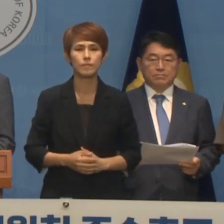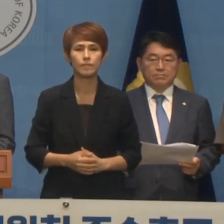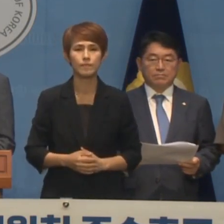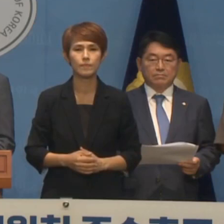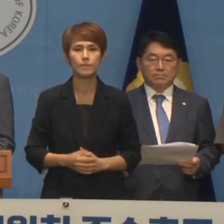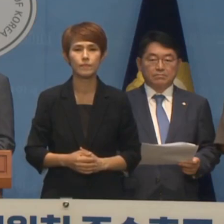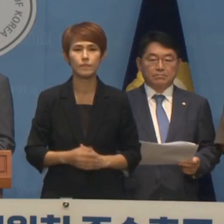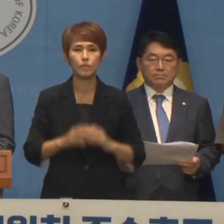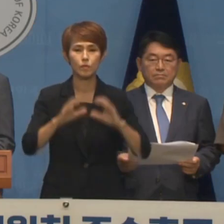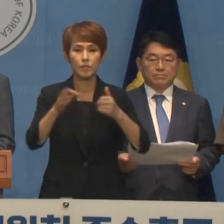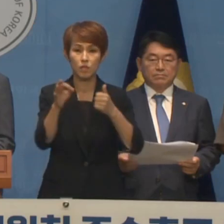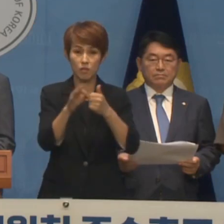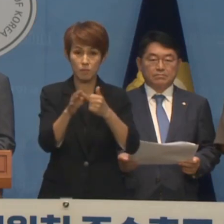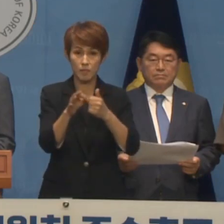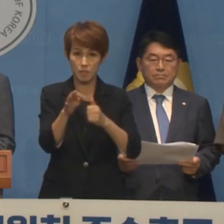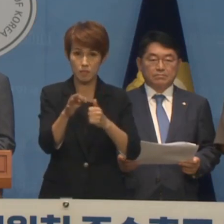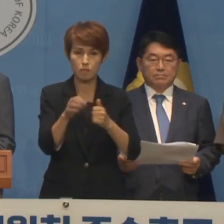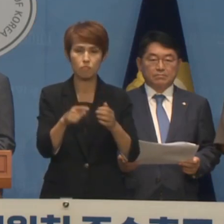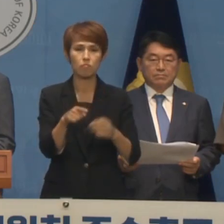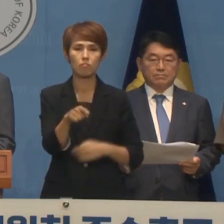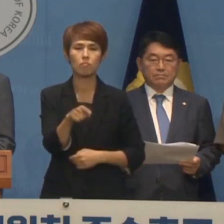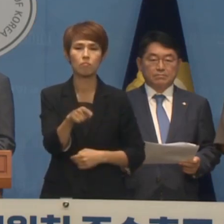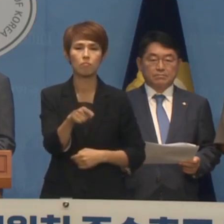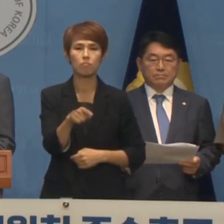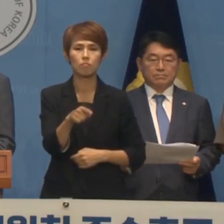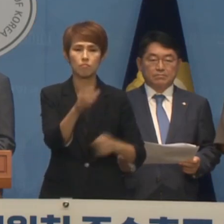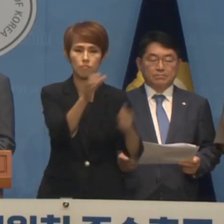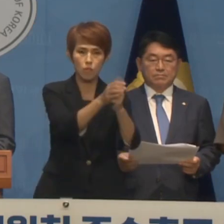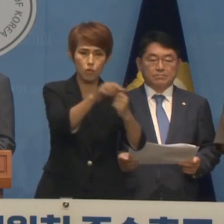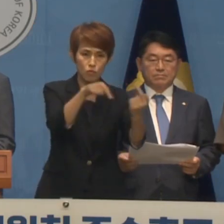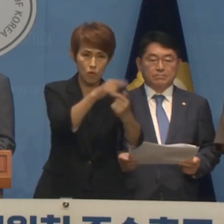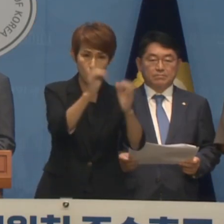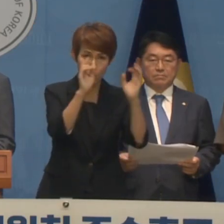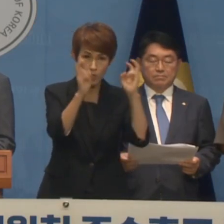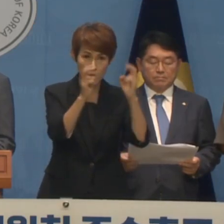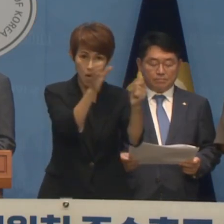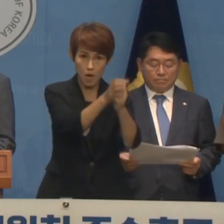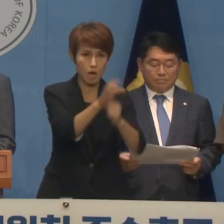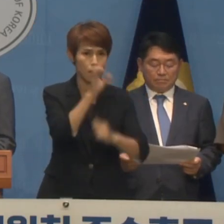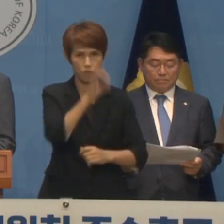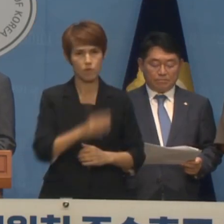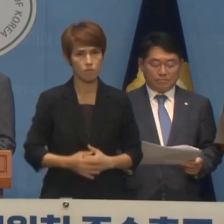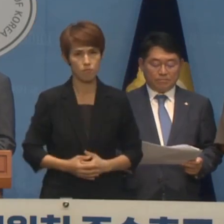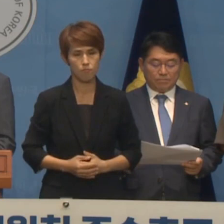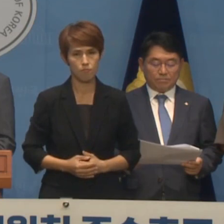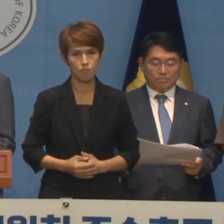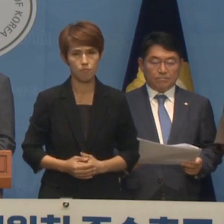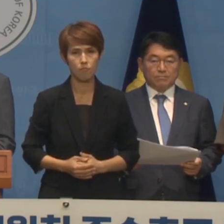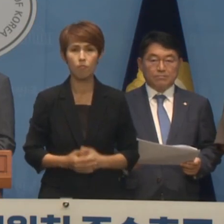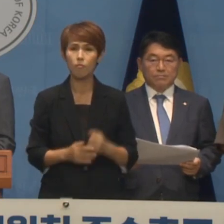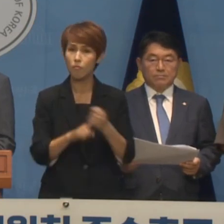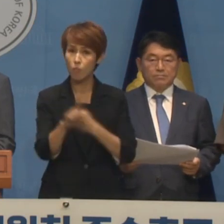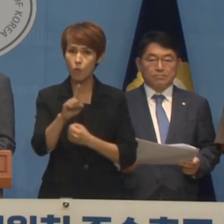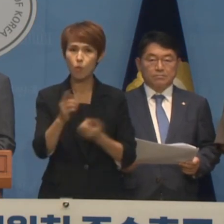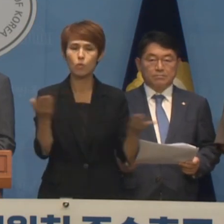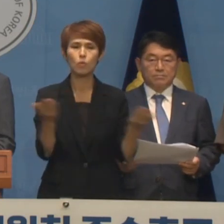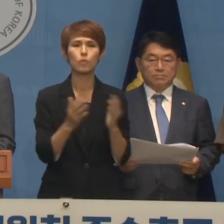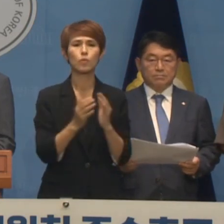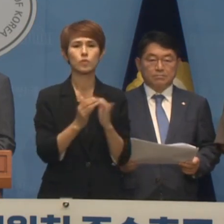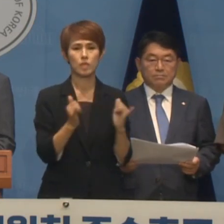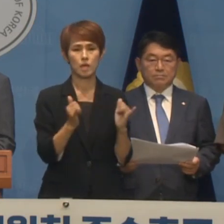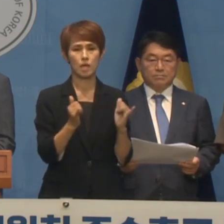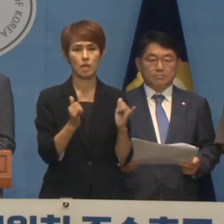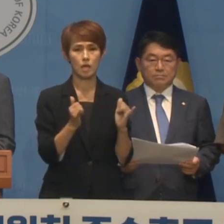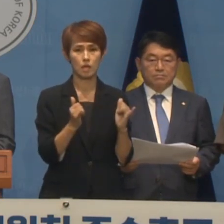대해서는 국민연금의 투자도 위탁운영사로 선정되는 것도 원칙적으로 금지하고 있습니다. 그 이유는 노동자들인